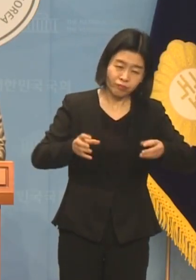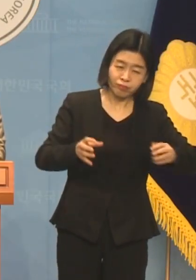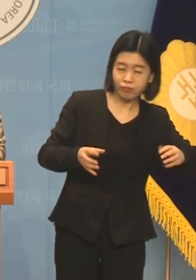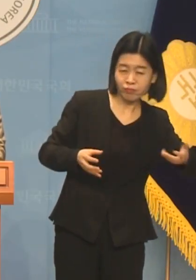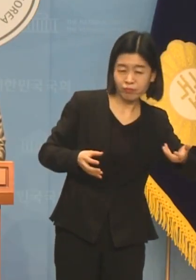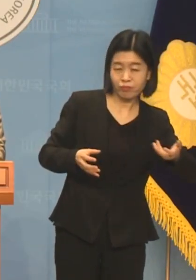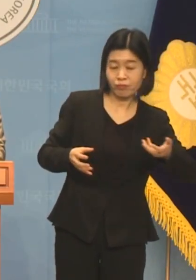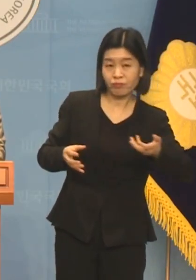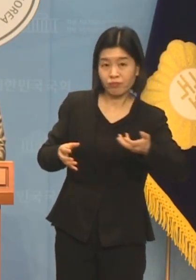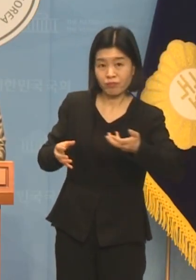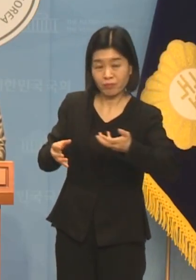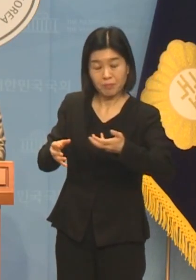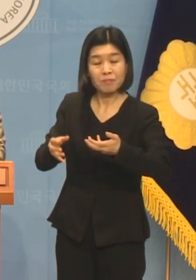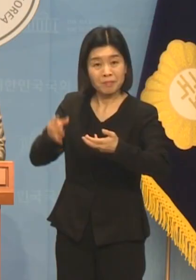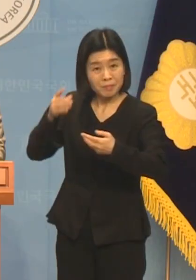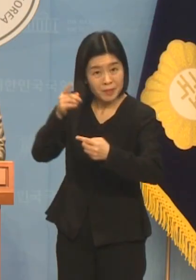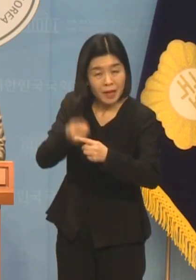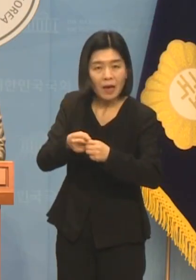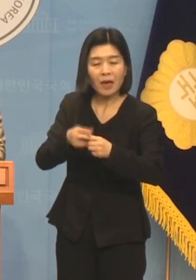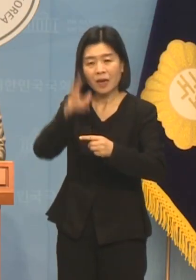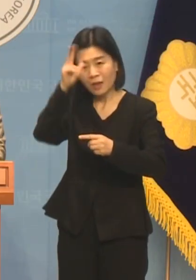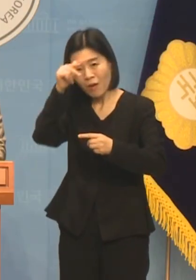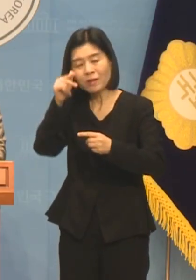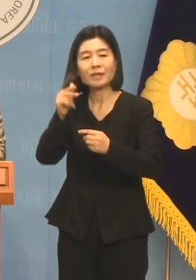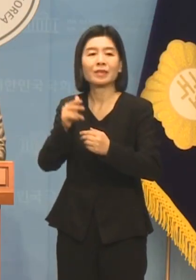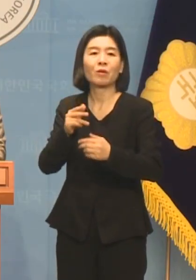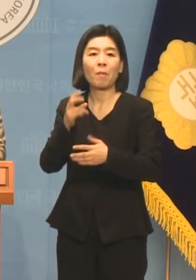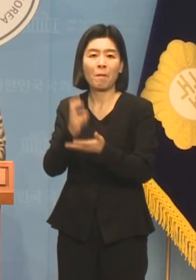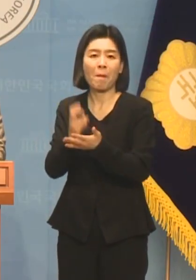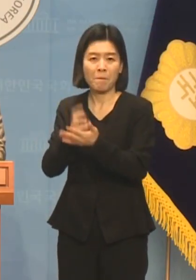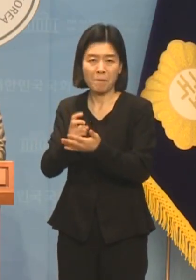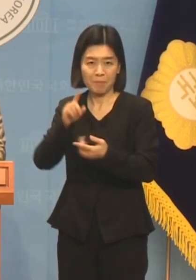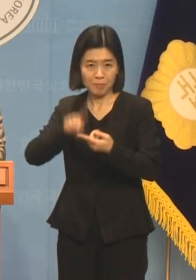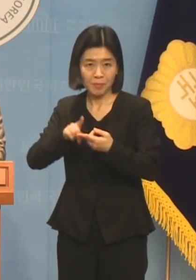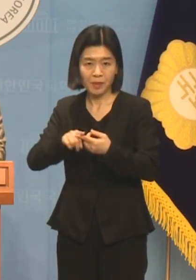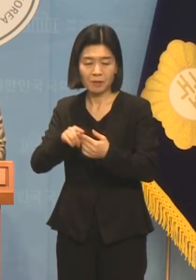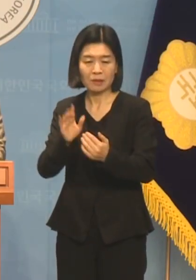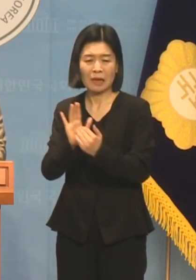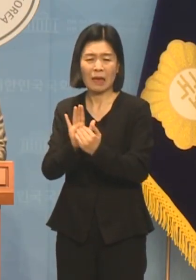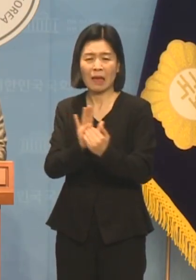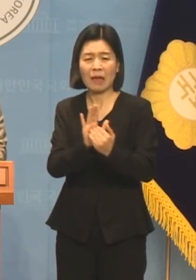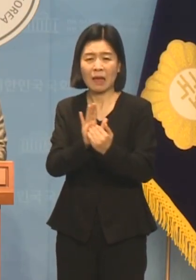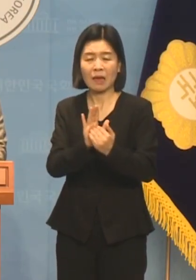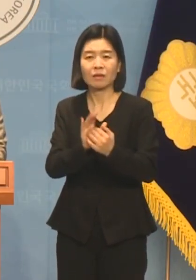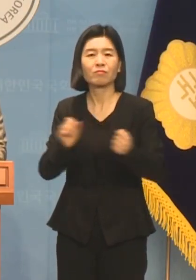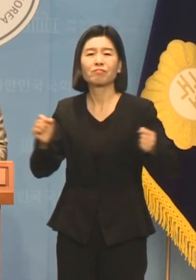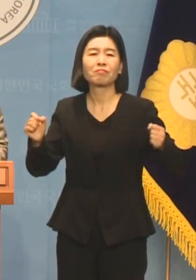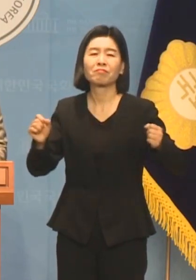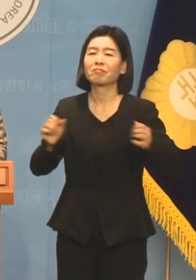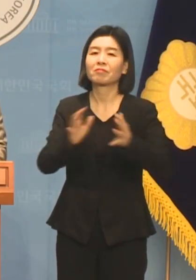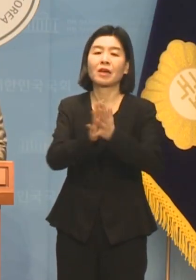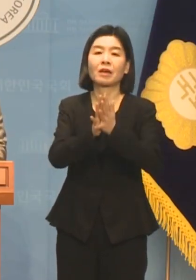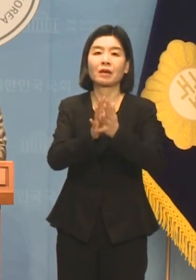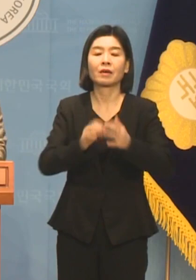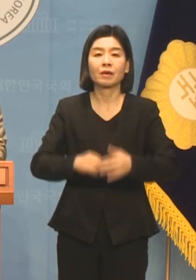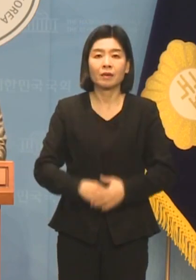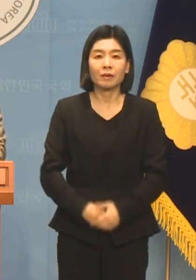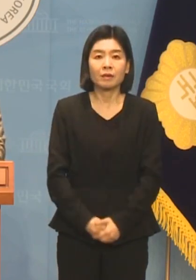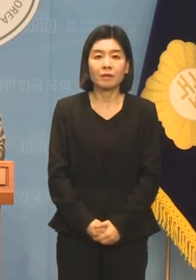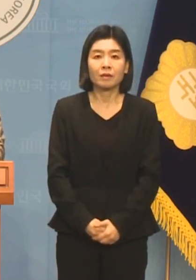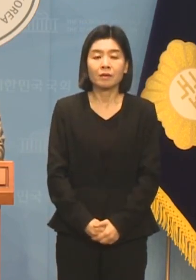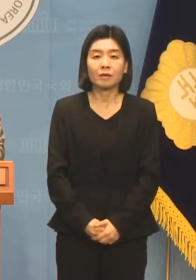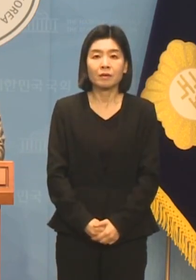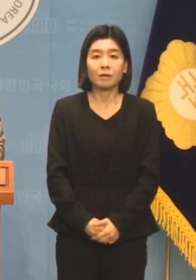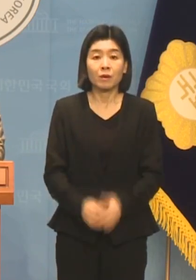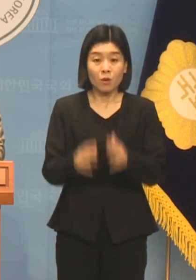하는 경찰과 또다시 충돌하며 부상을 입히는 불상사를 자행했습니다.